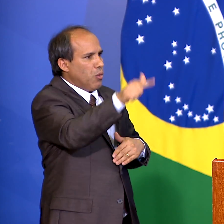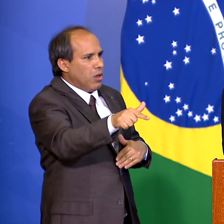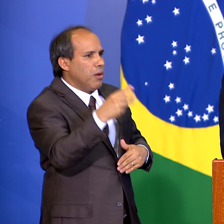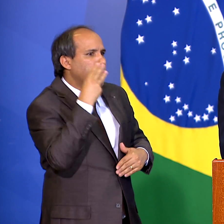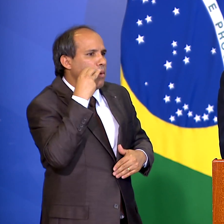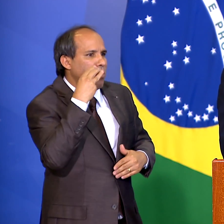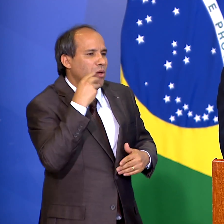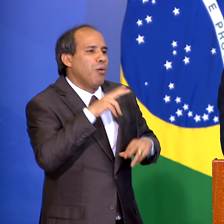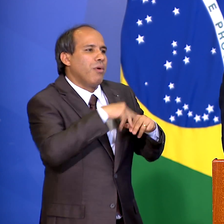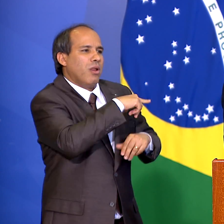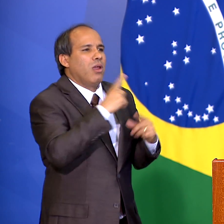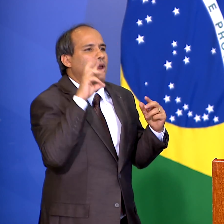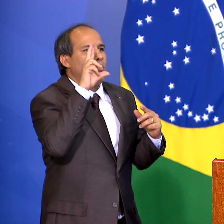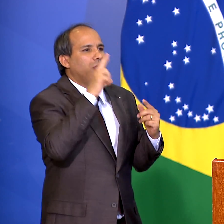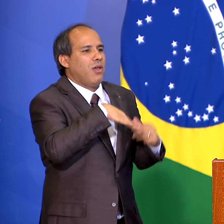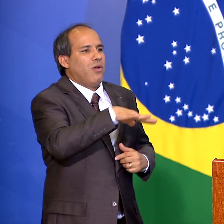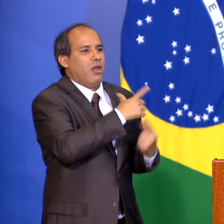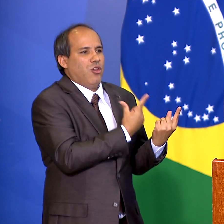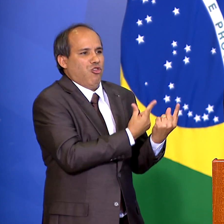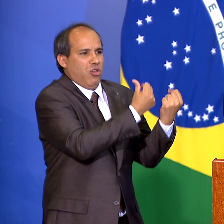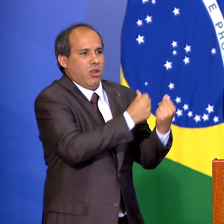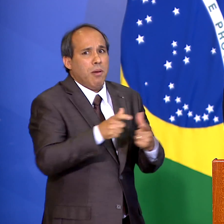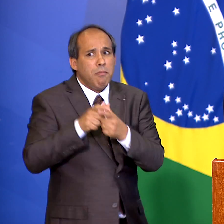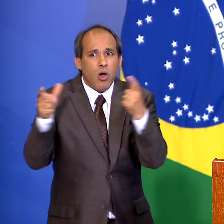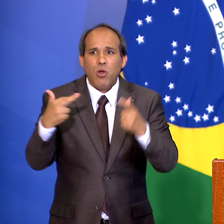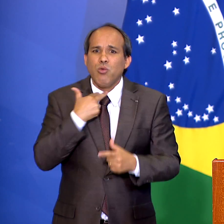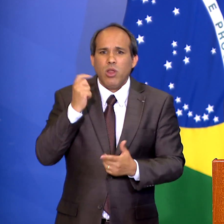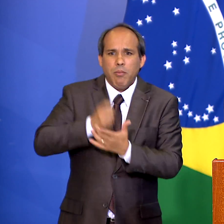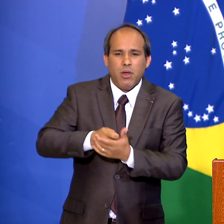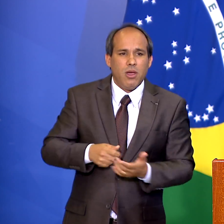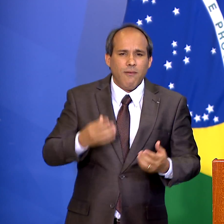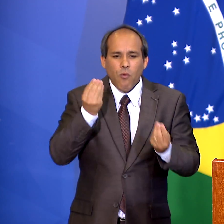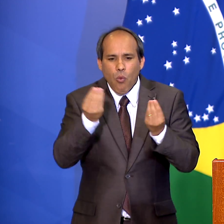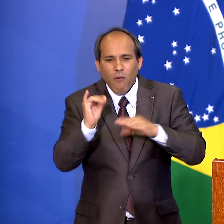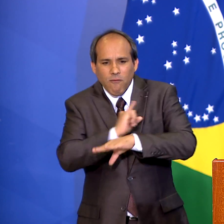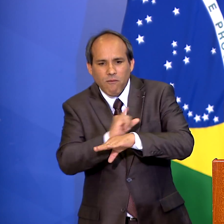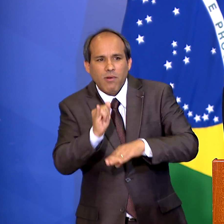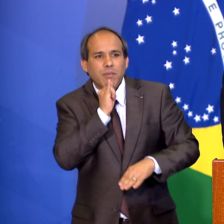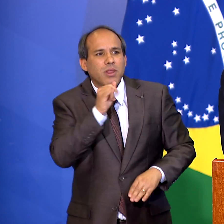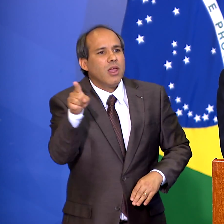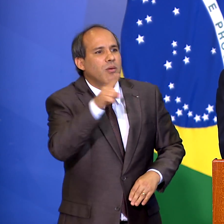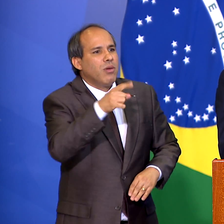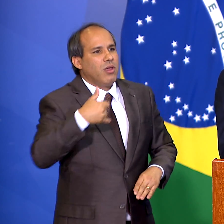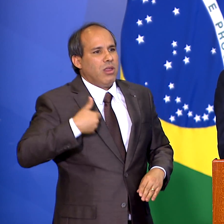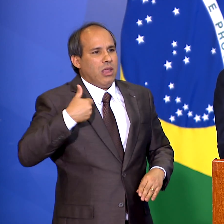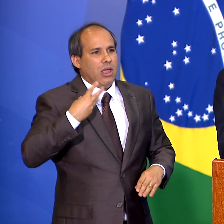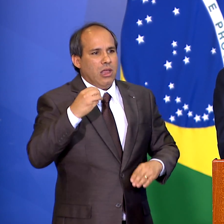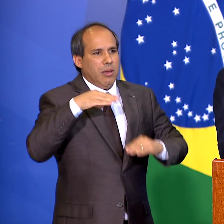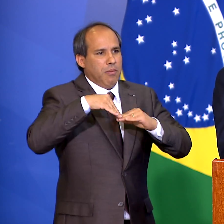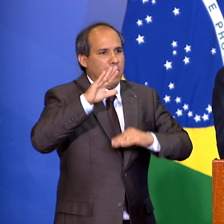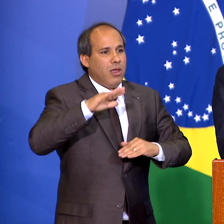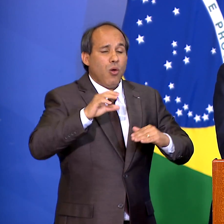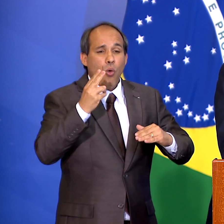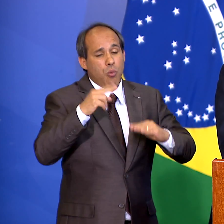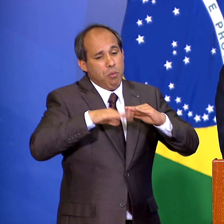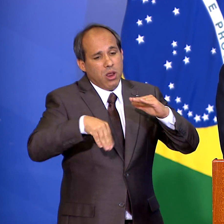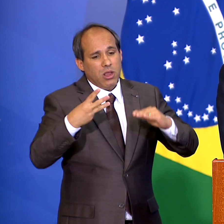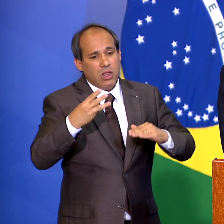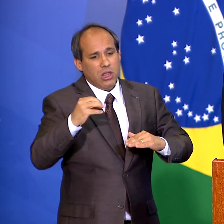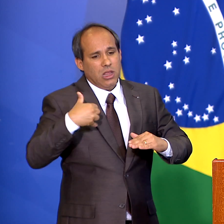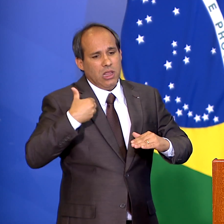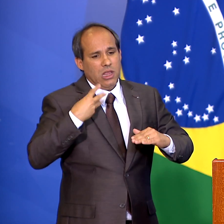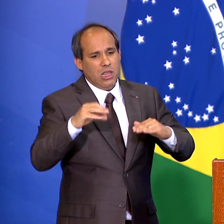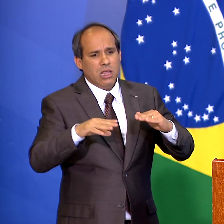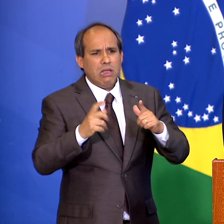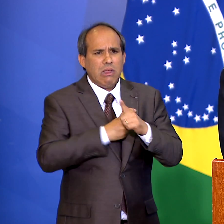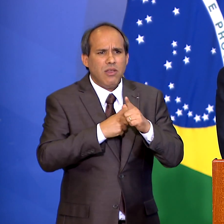pagar. E temos que ter uma alternativa. Imagine vocês aqui, né, mais jovens, tinham 30 anos de idade, imagine uma dívida média